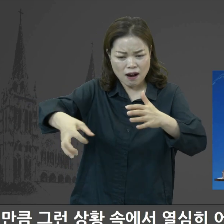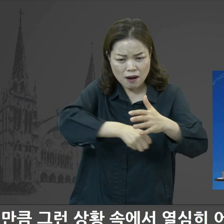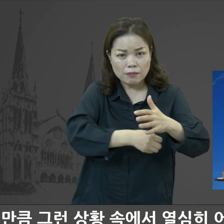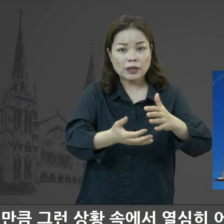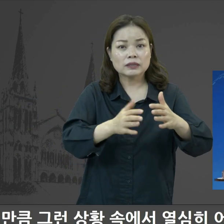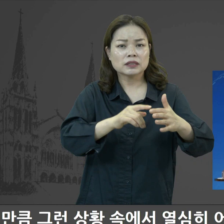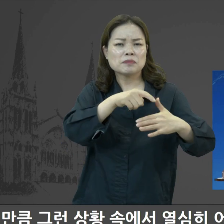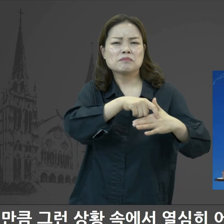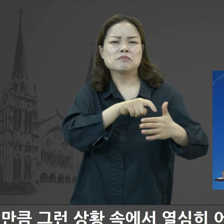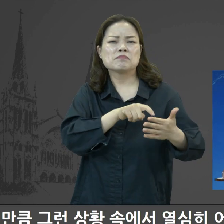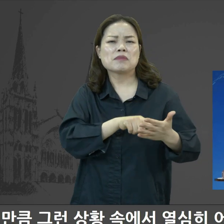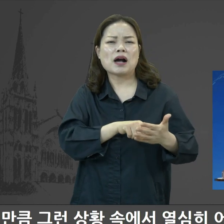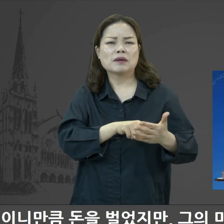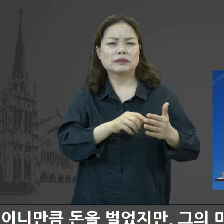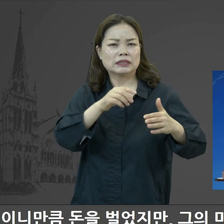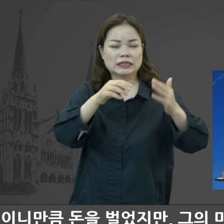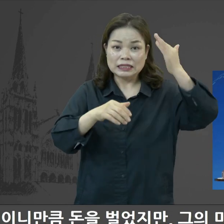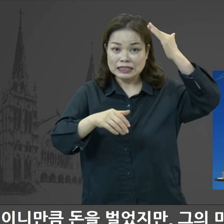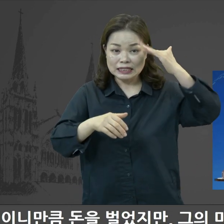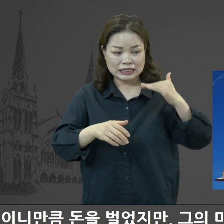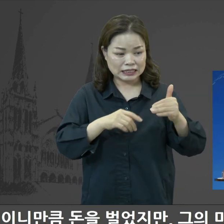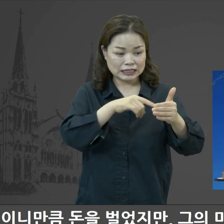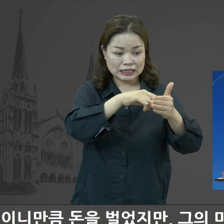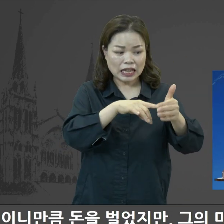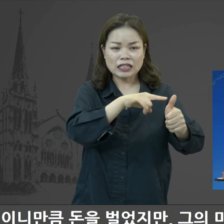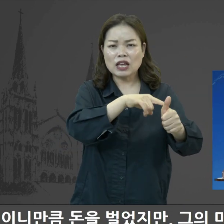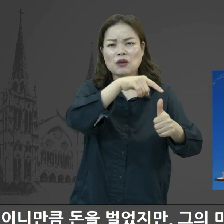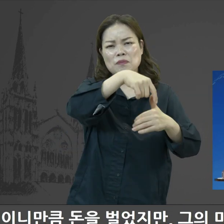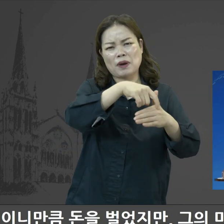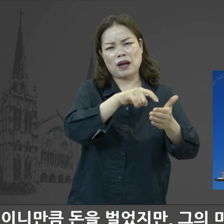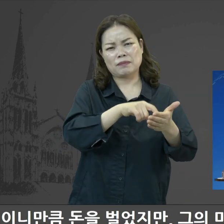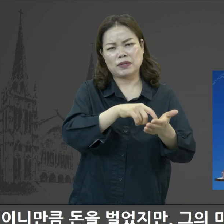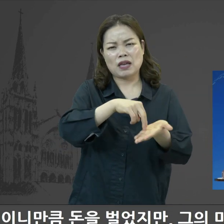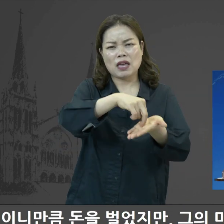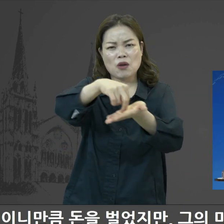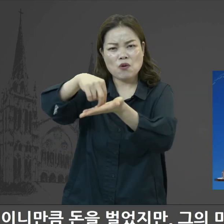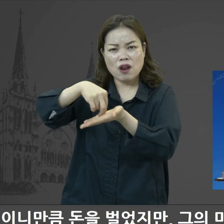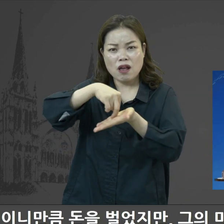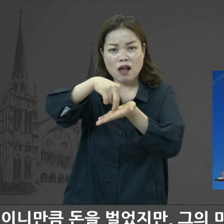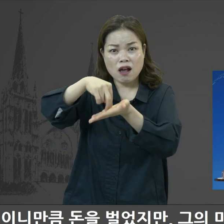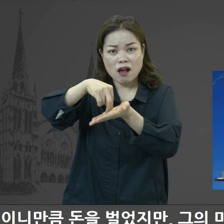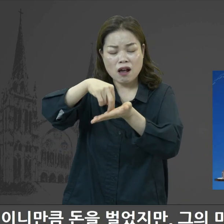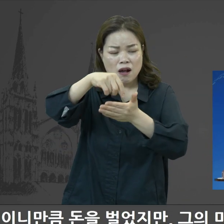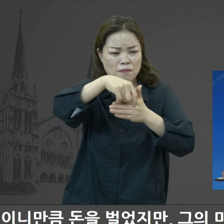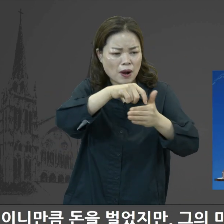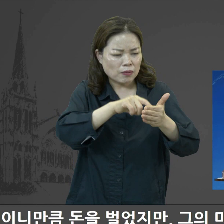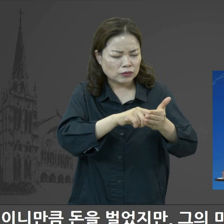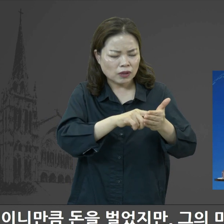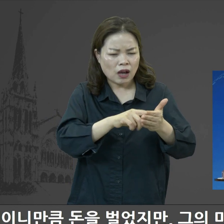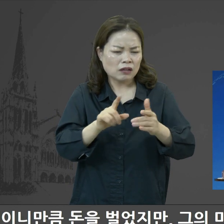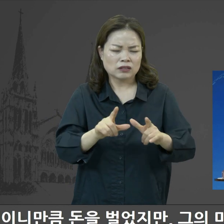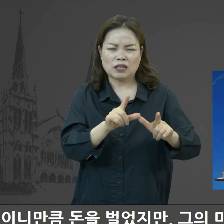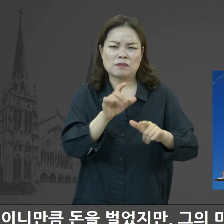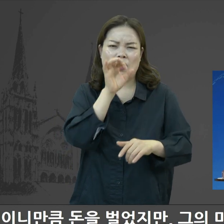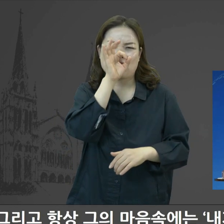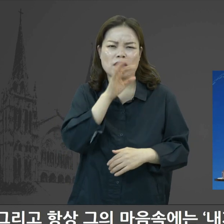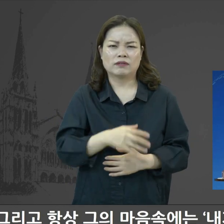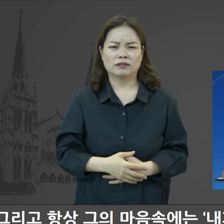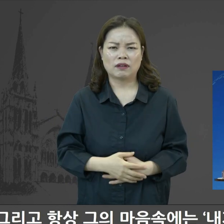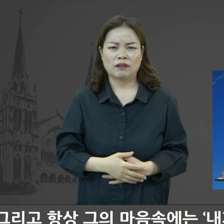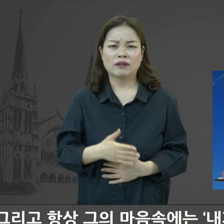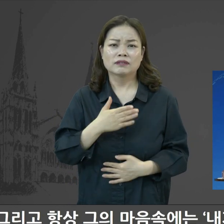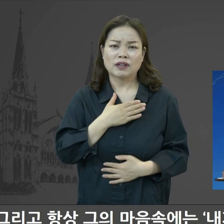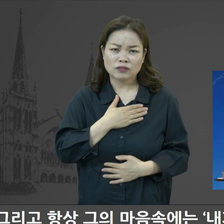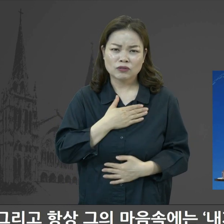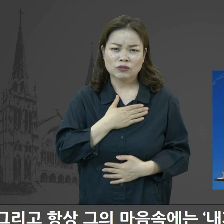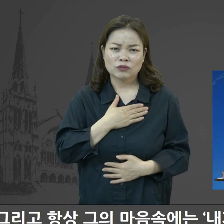마음은요 늘 외로웠던 것 같아요. 그리고 항상 그의 마음속에는 내가 이렇게 살면 안 되는데, 나도